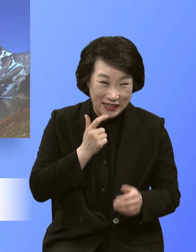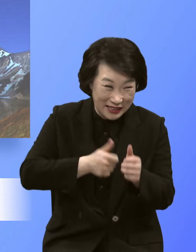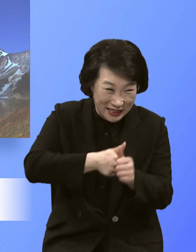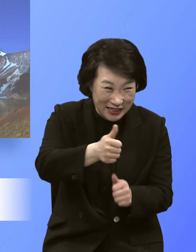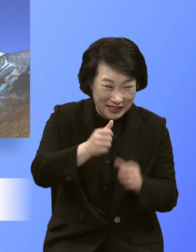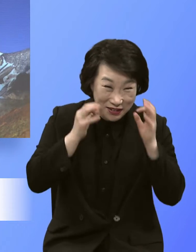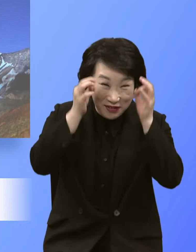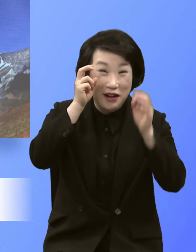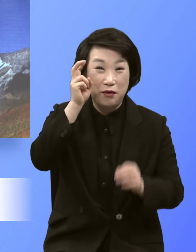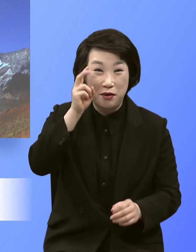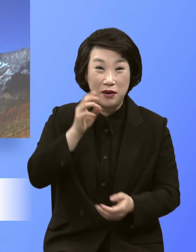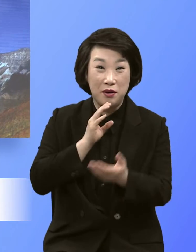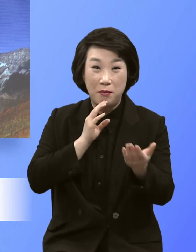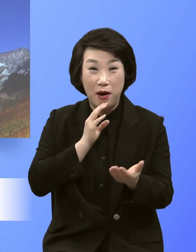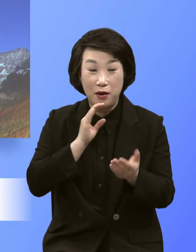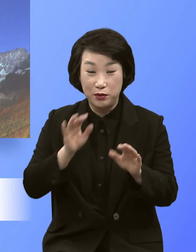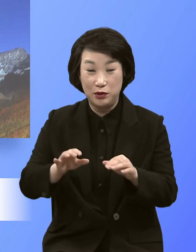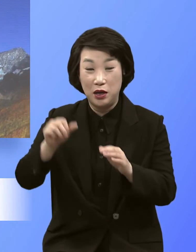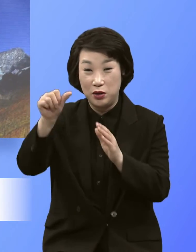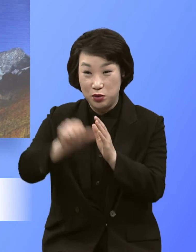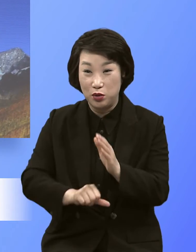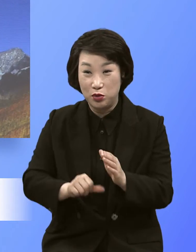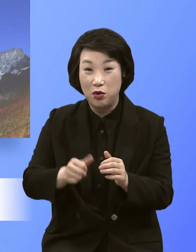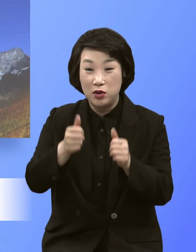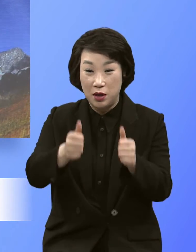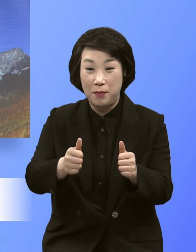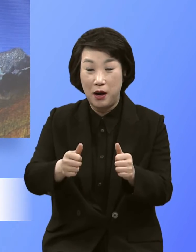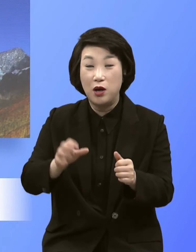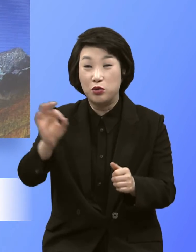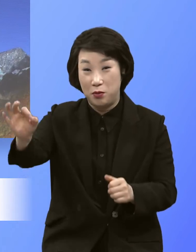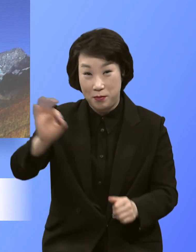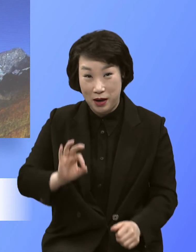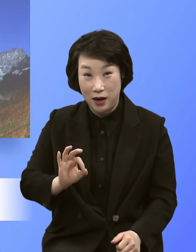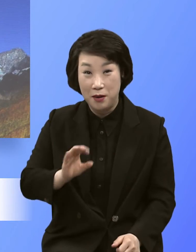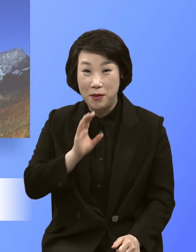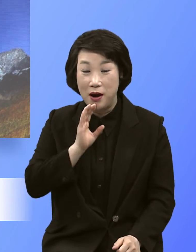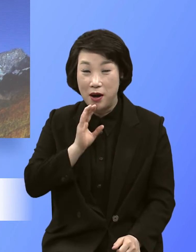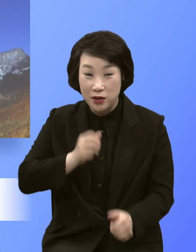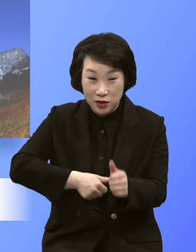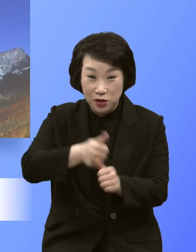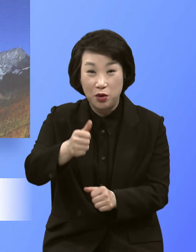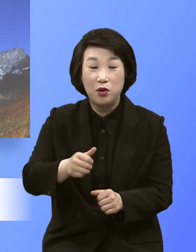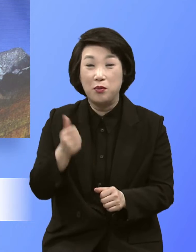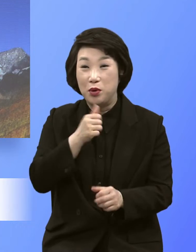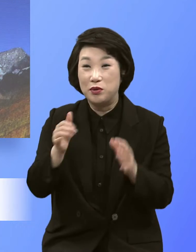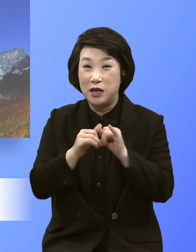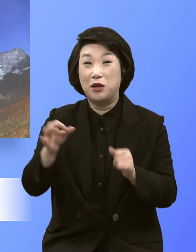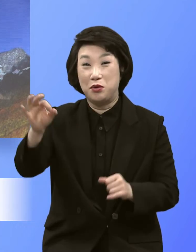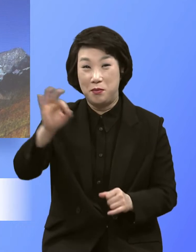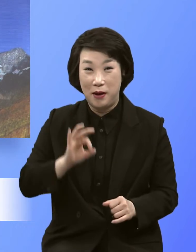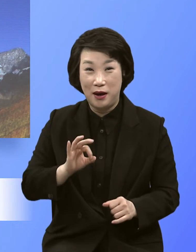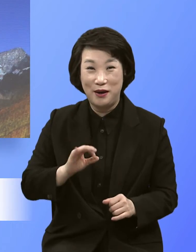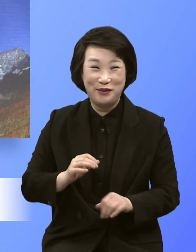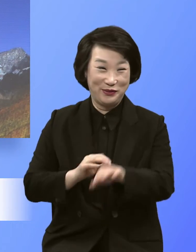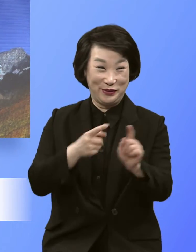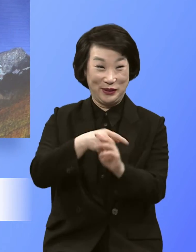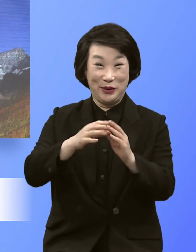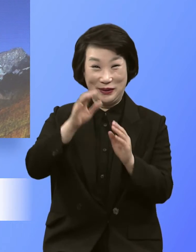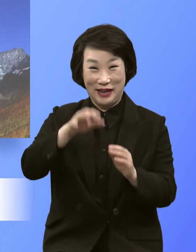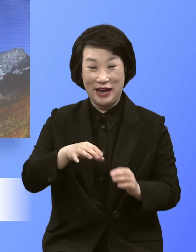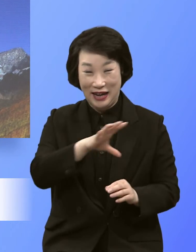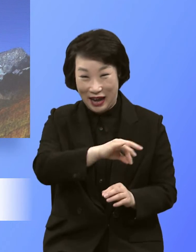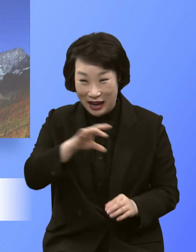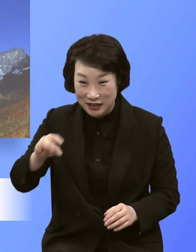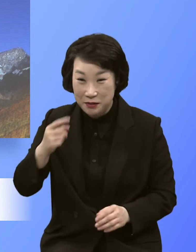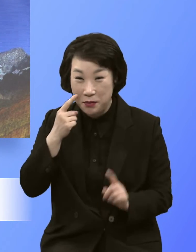텐데 저도 돈 받고 이겨도 돈 받는다. 참 우리 교회도 가끔